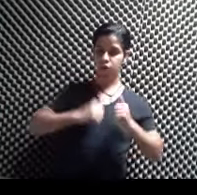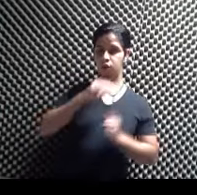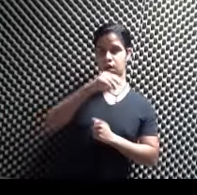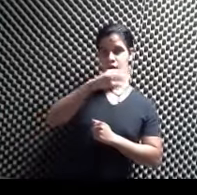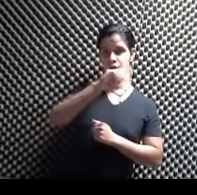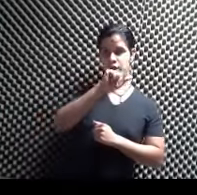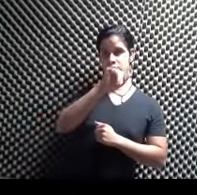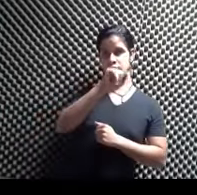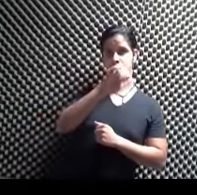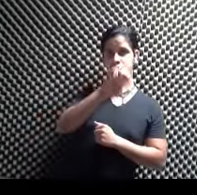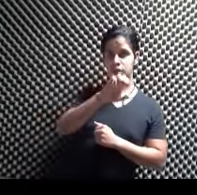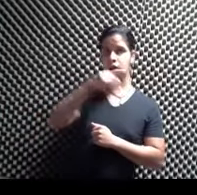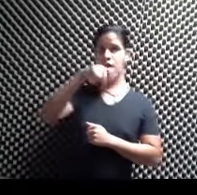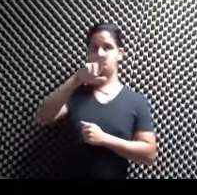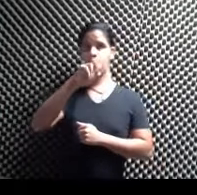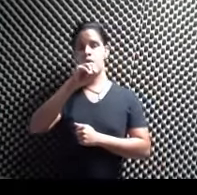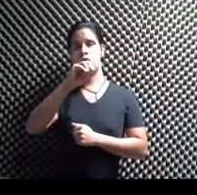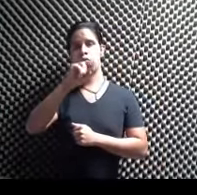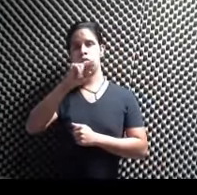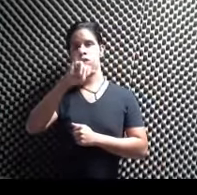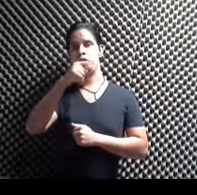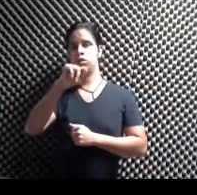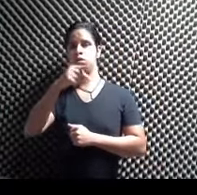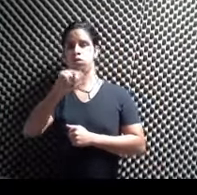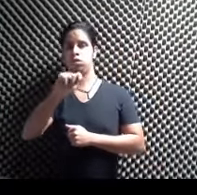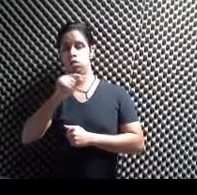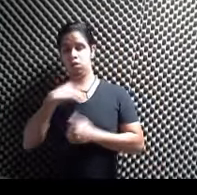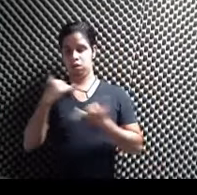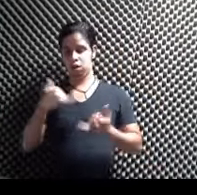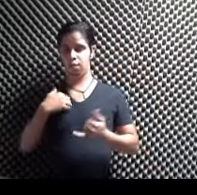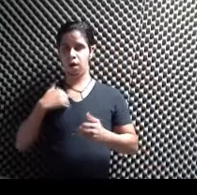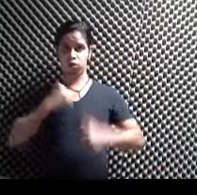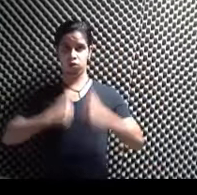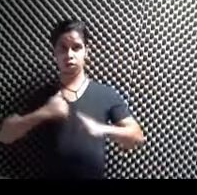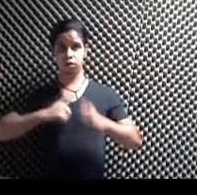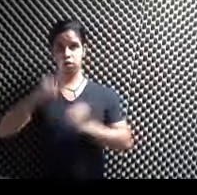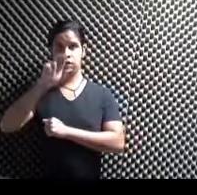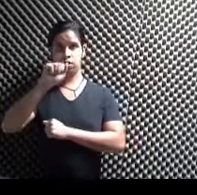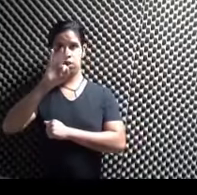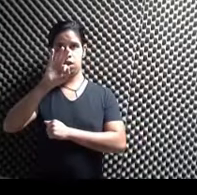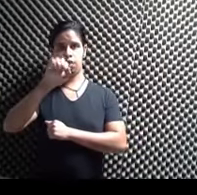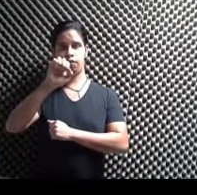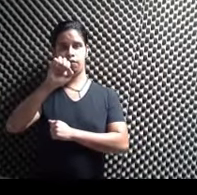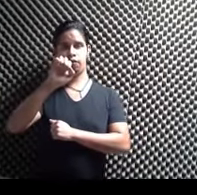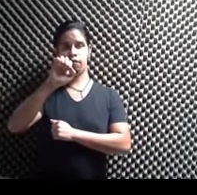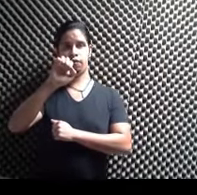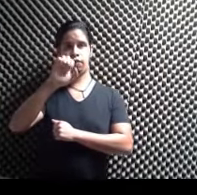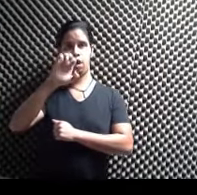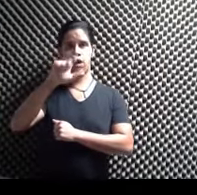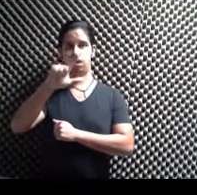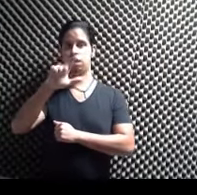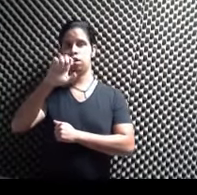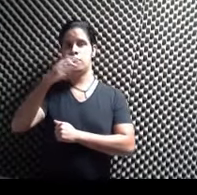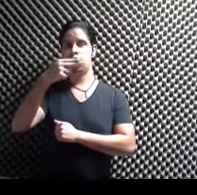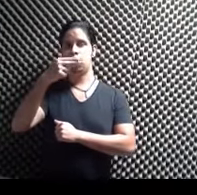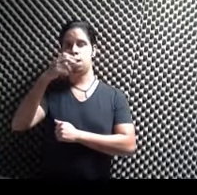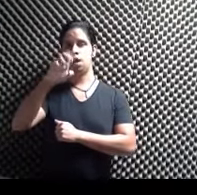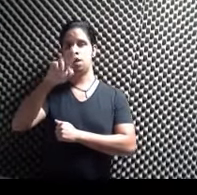has estado en ese cortometraje de cubano y ahora vas a hacer a Rafael Hernández. A Rafa. Pues como que un hijo puertorriqueño,